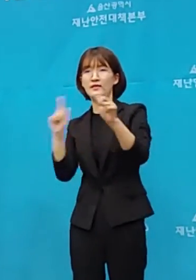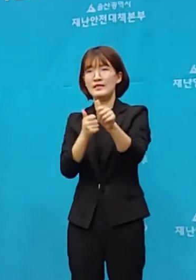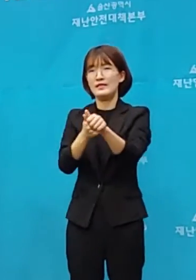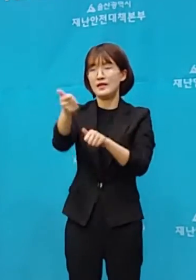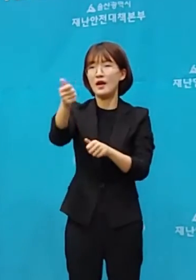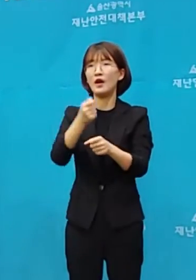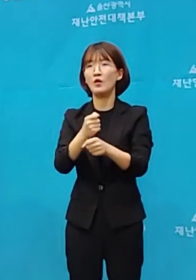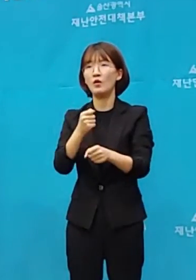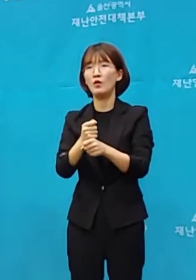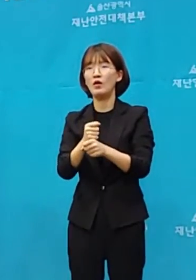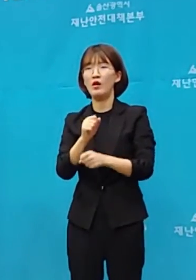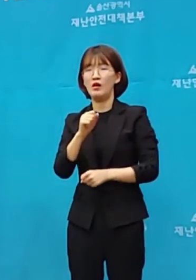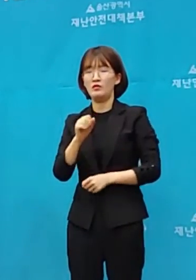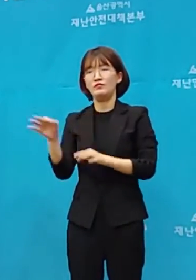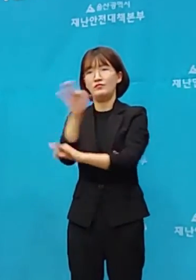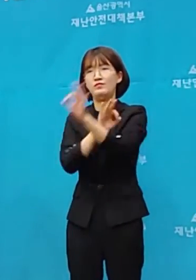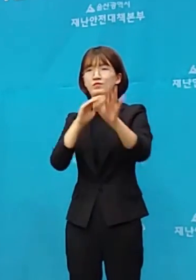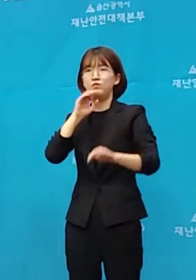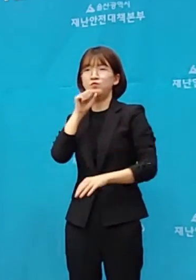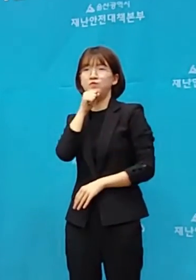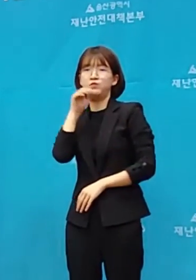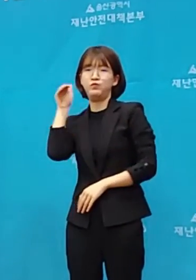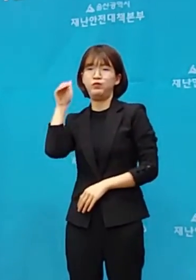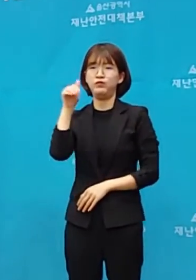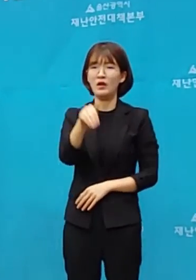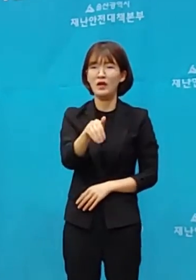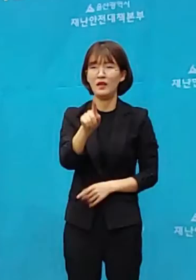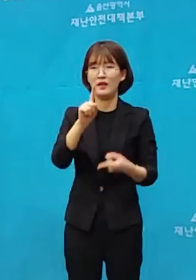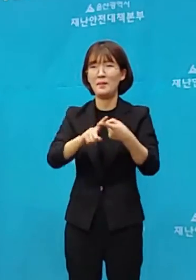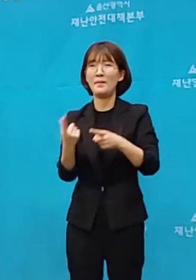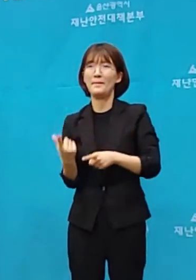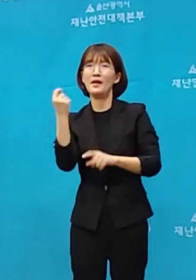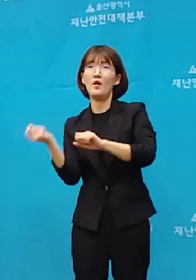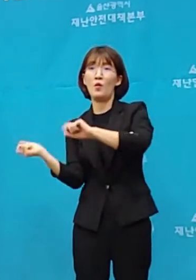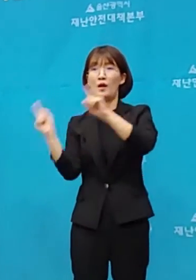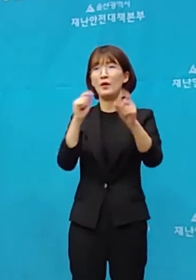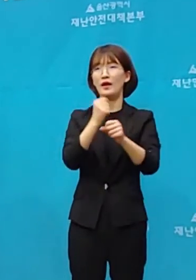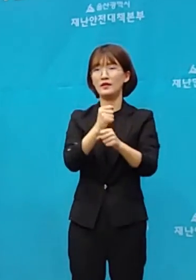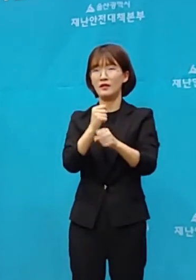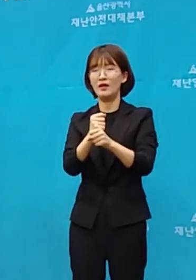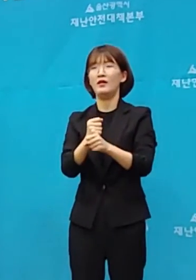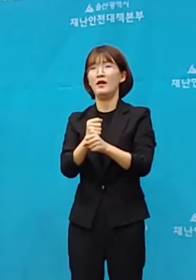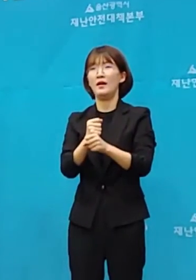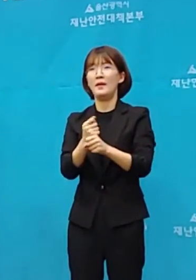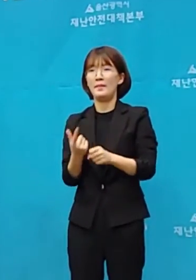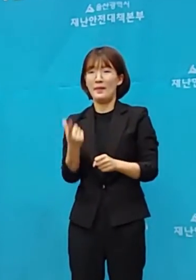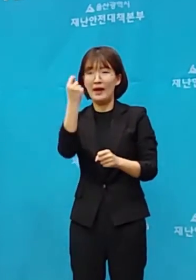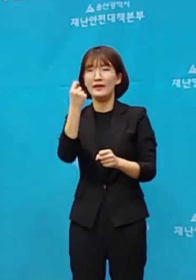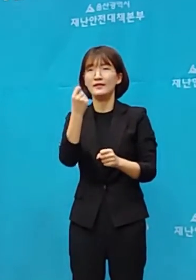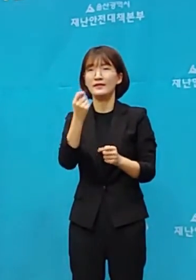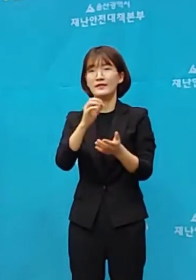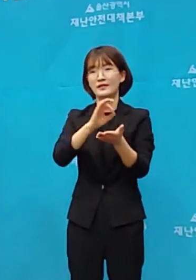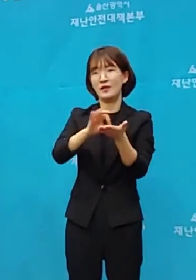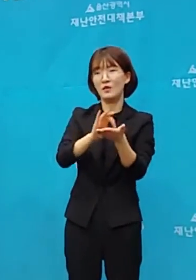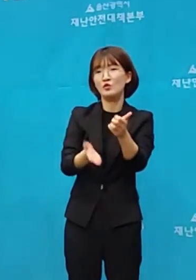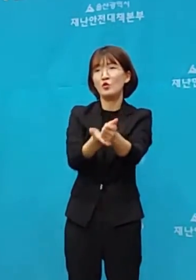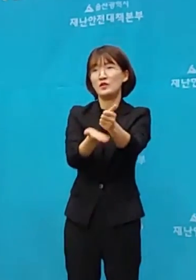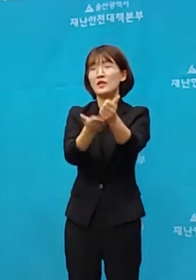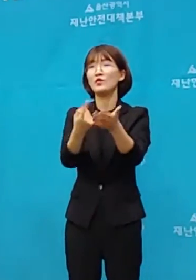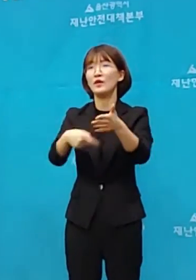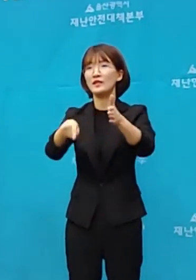떨어진 소비심리를 회복하여 침체된 지역경기를 부양하고자 이번